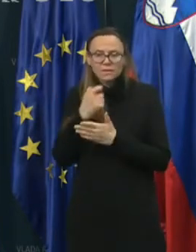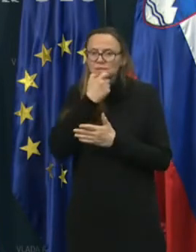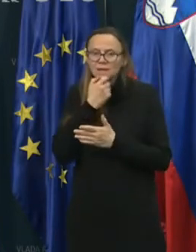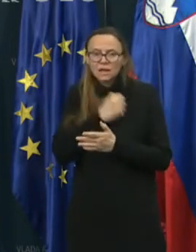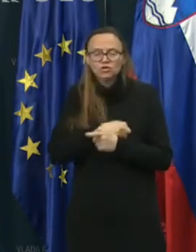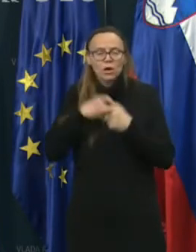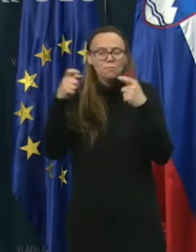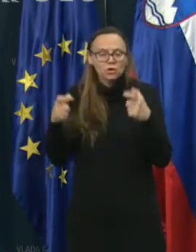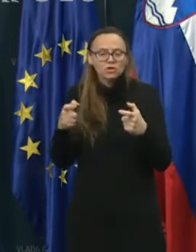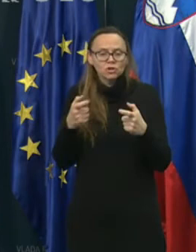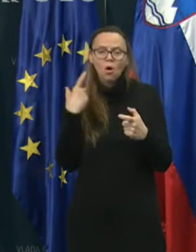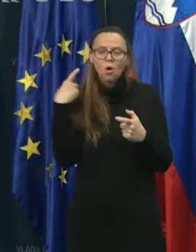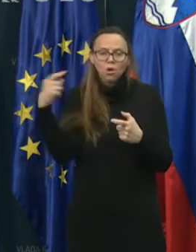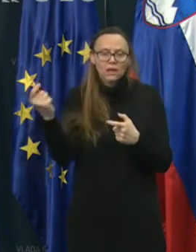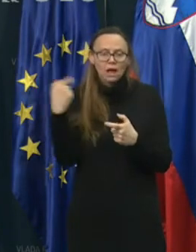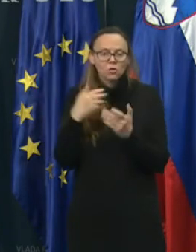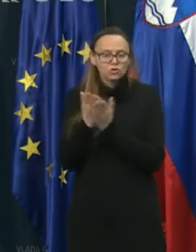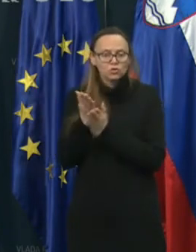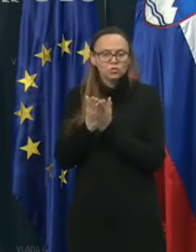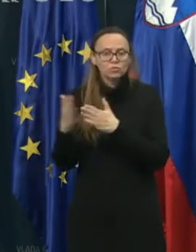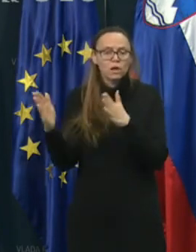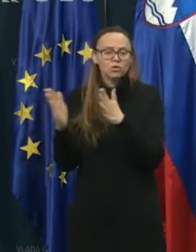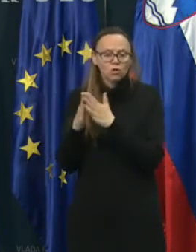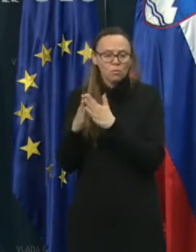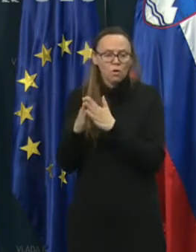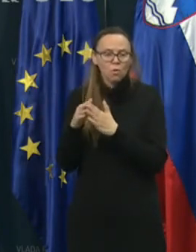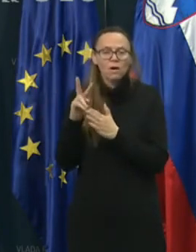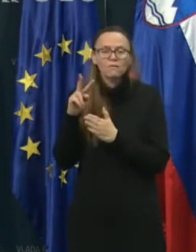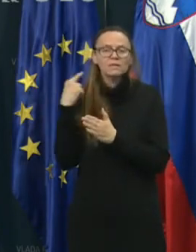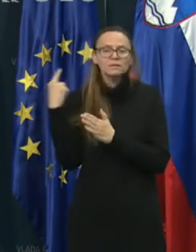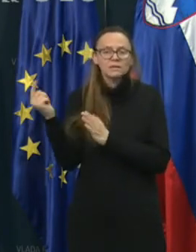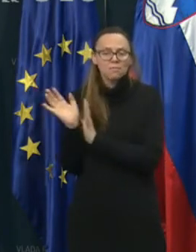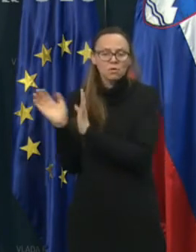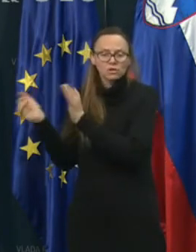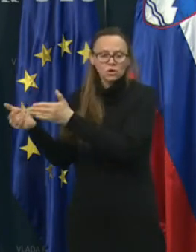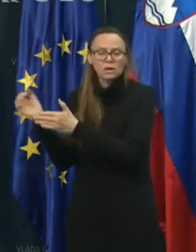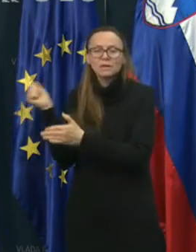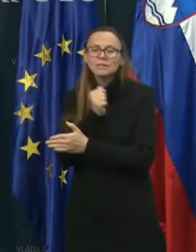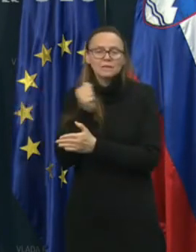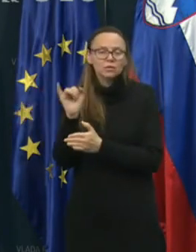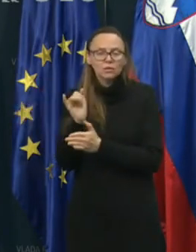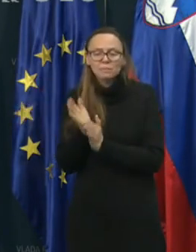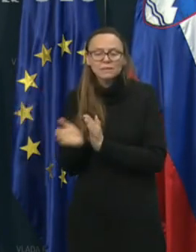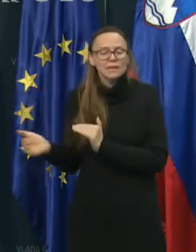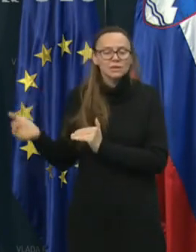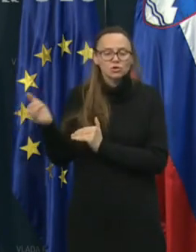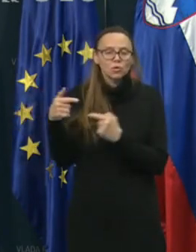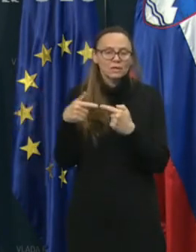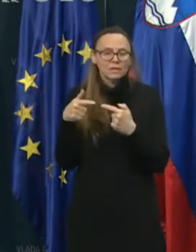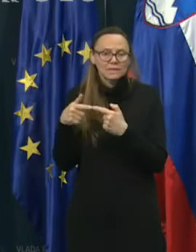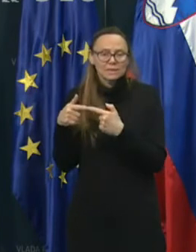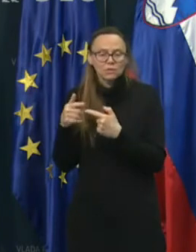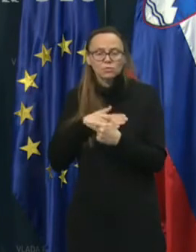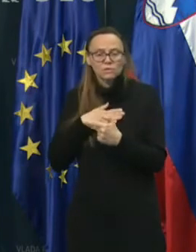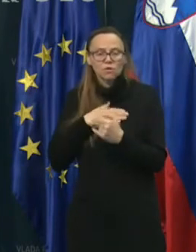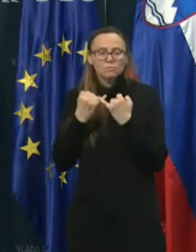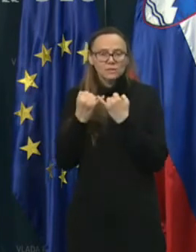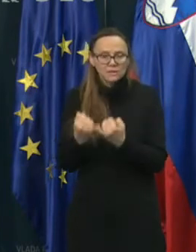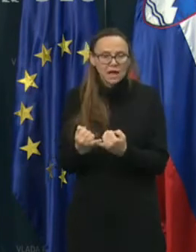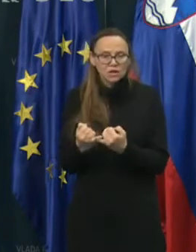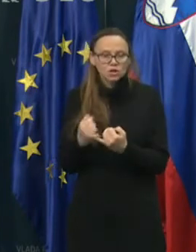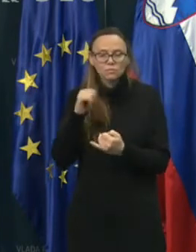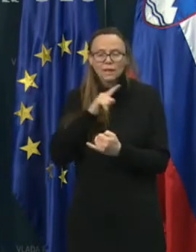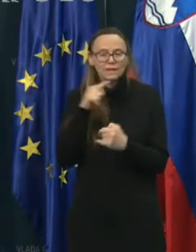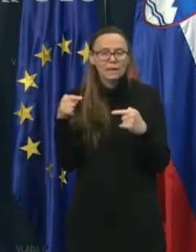službe domov, ne domov, pač pa v samoizolacijo, ravno zato, da bi se izognili stiku recimo s svojim staršem, da jih ne bi okužili.